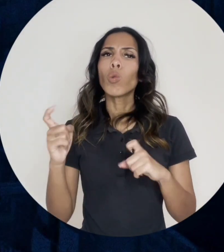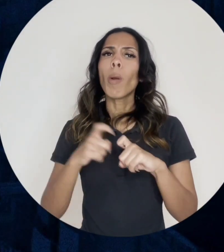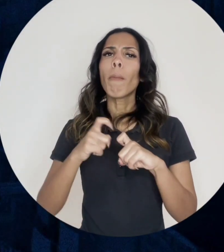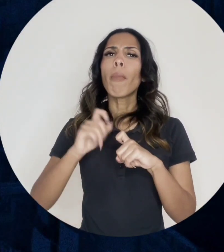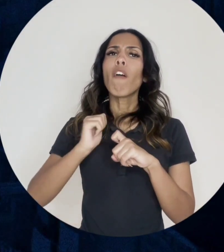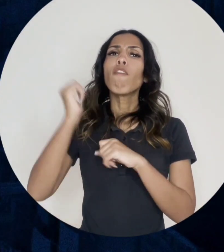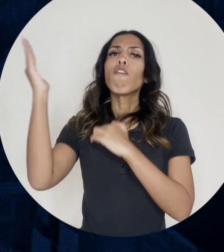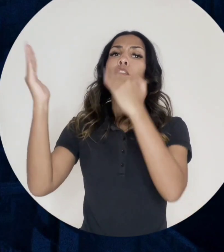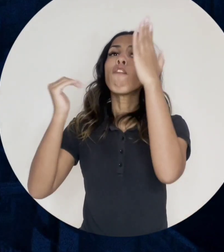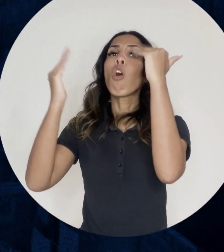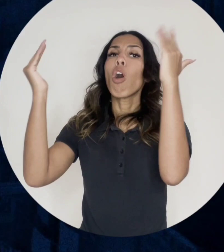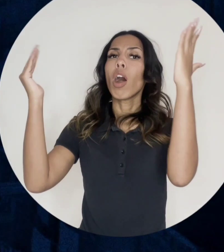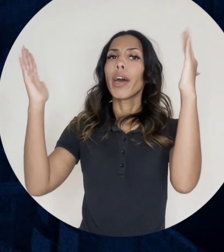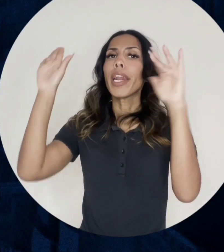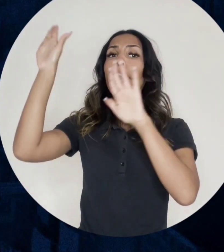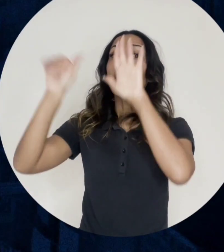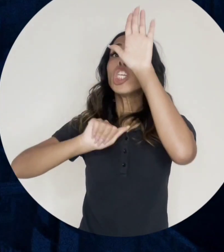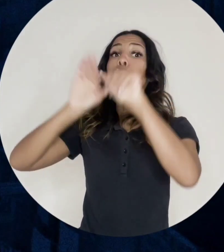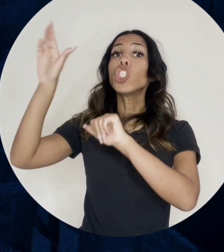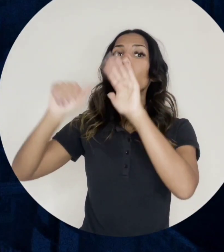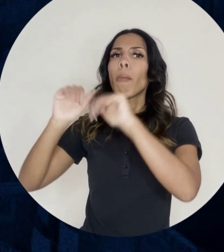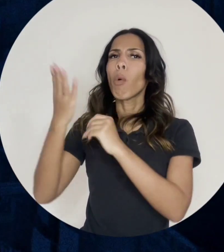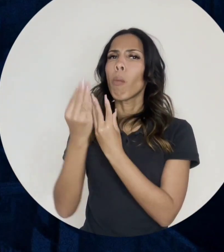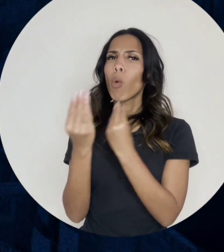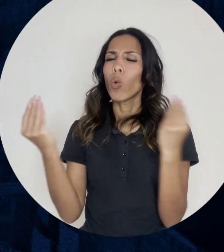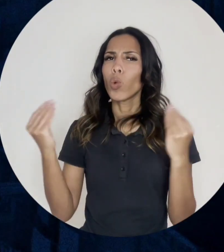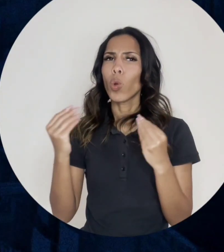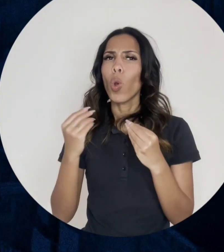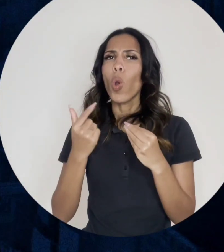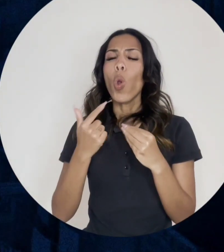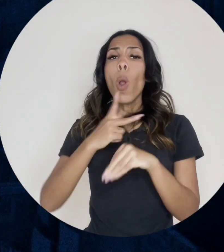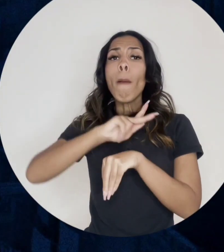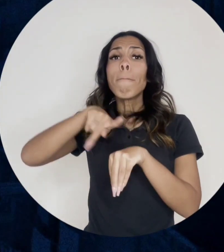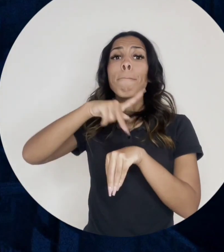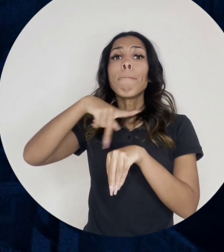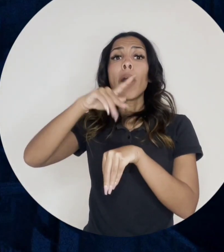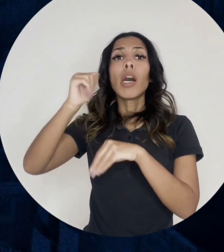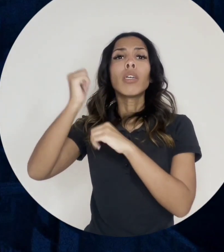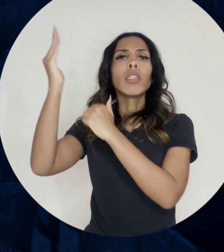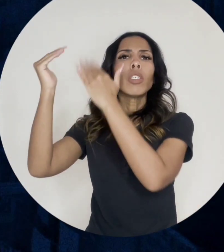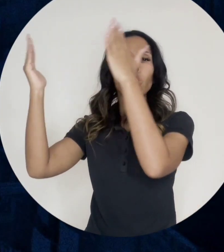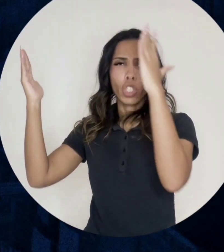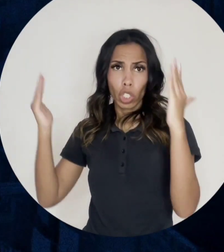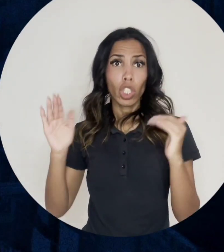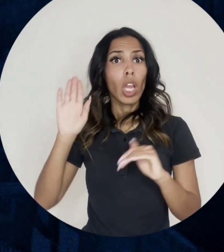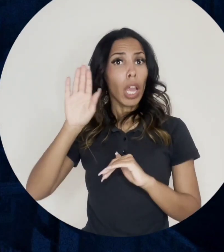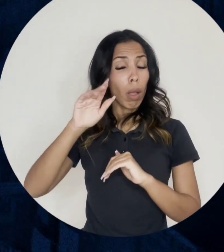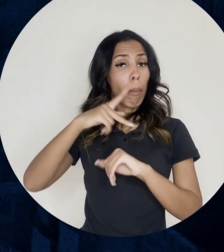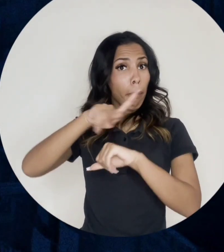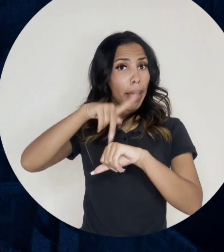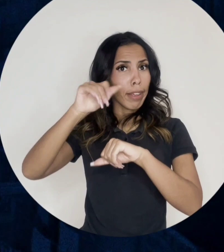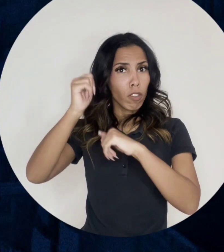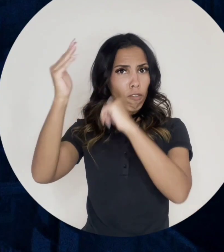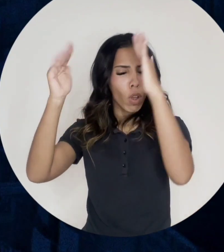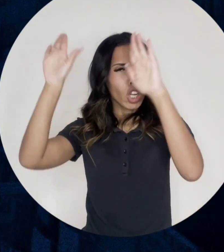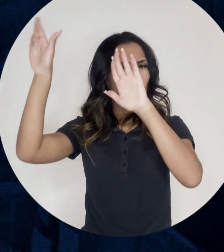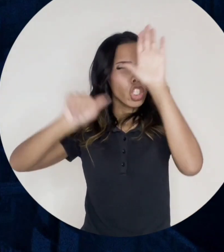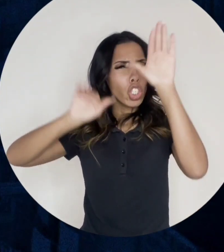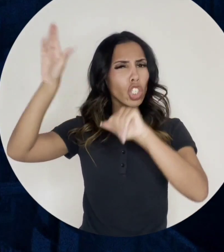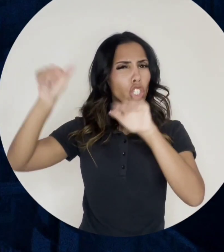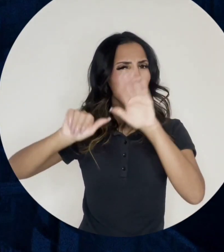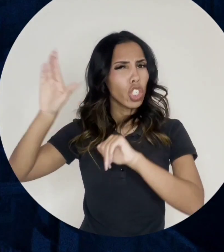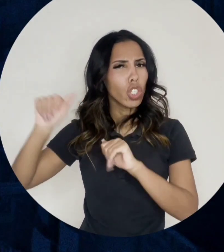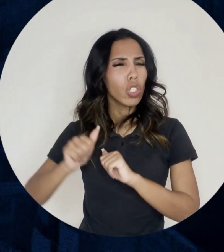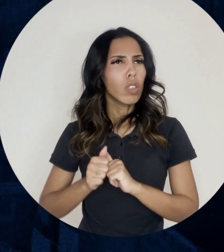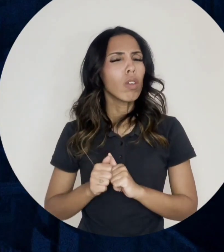lá tinha uma junta de médicos de outros países, junto com o do hospital, e ele ia